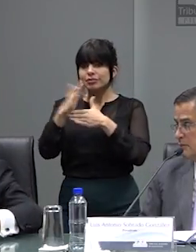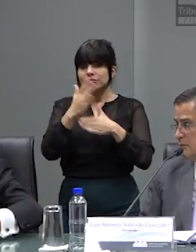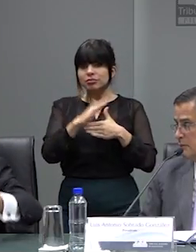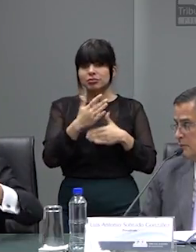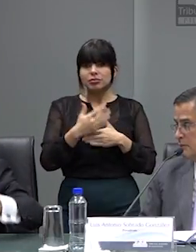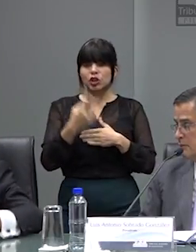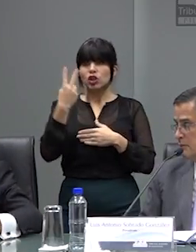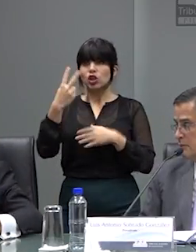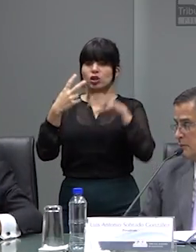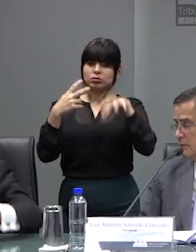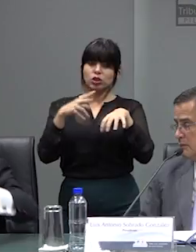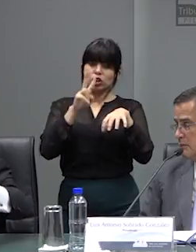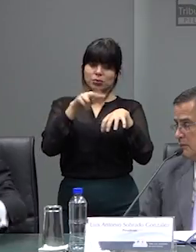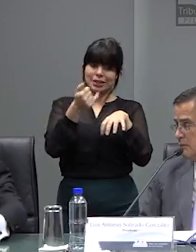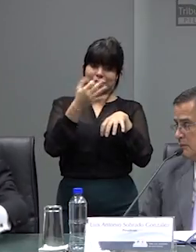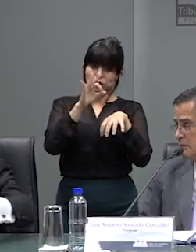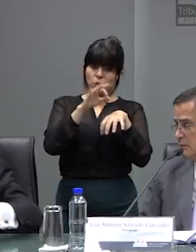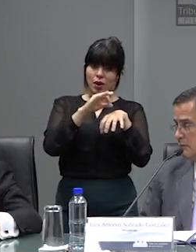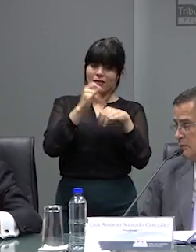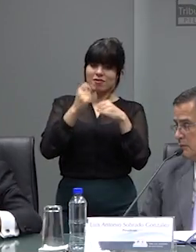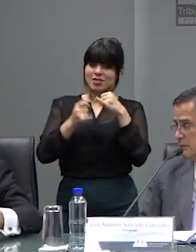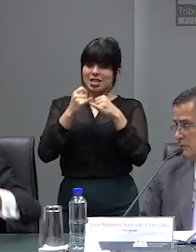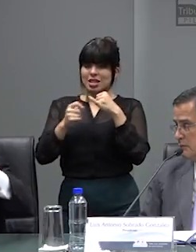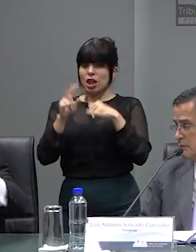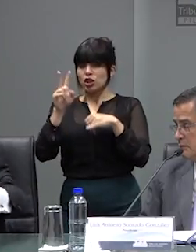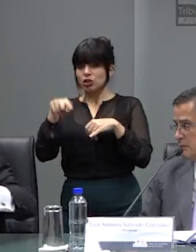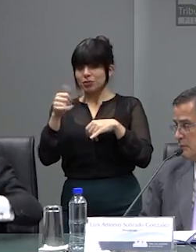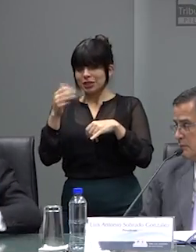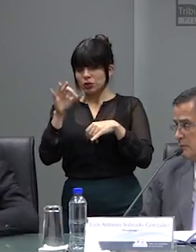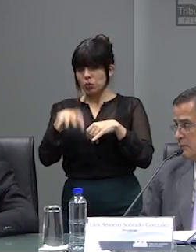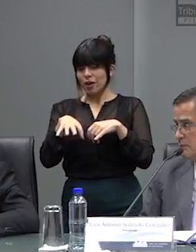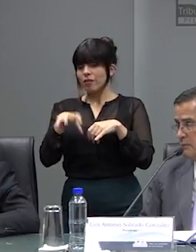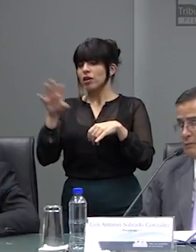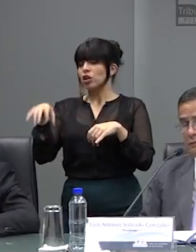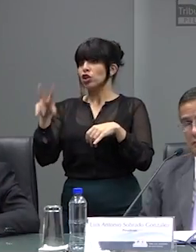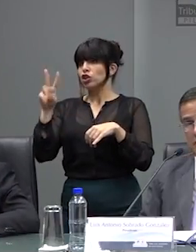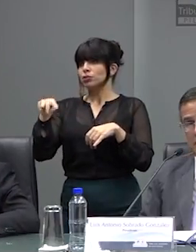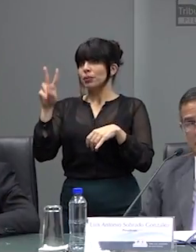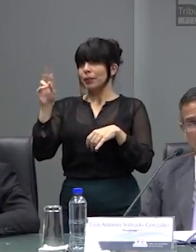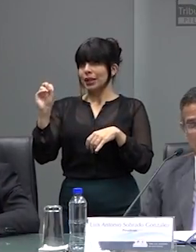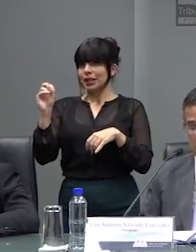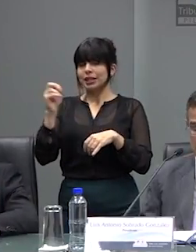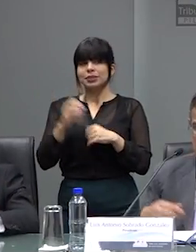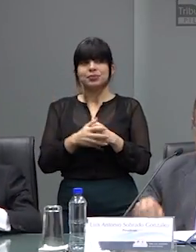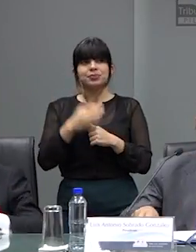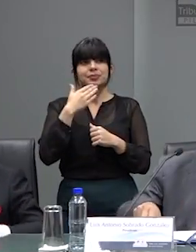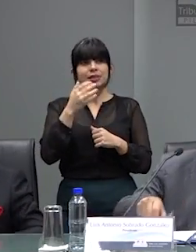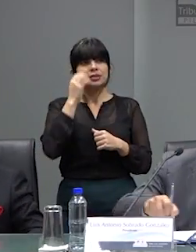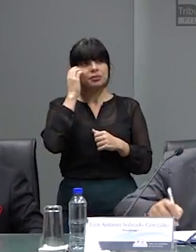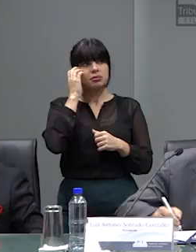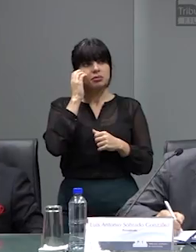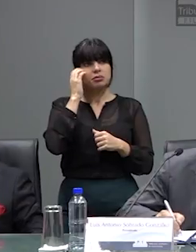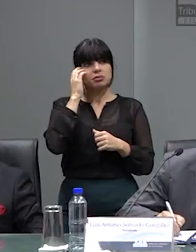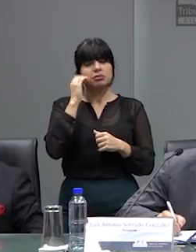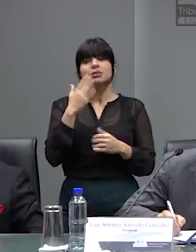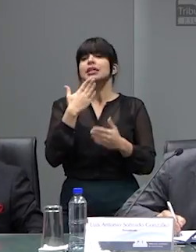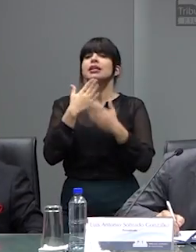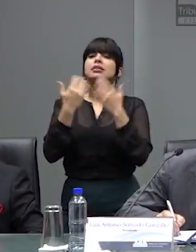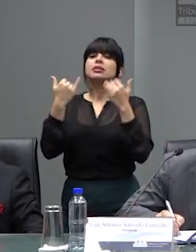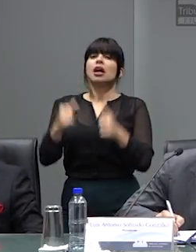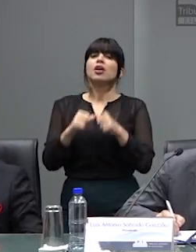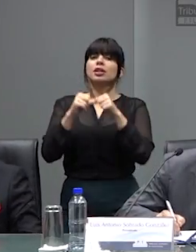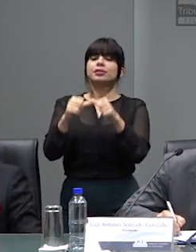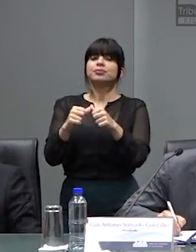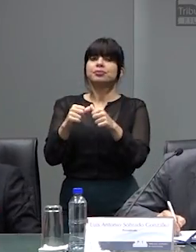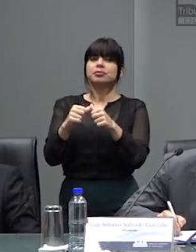2 periodos, 2019, finales de 2019 y 2020. Un gusto. Muchas gracias.